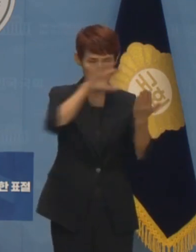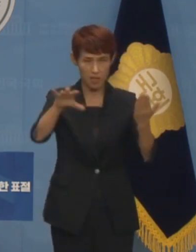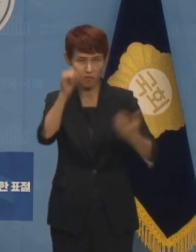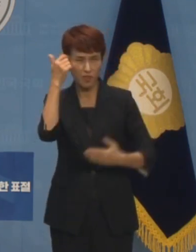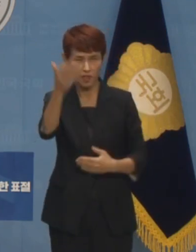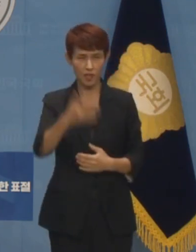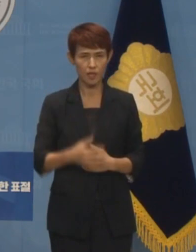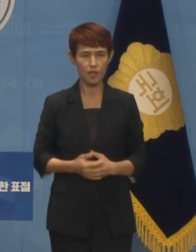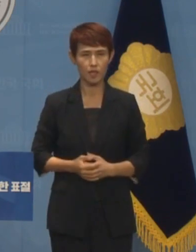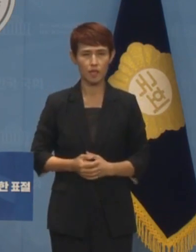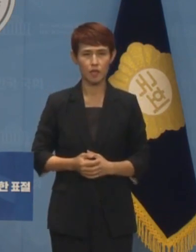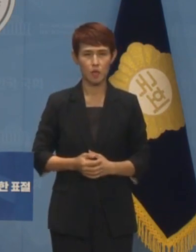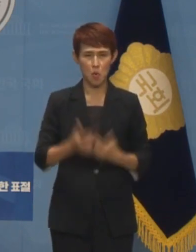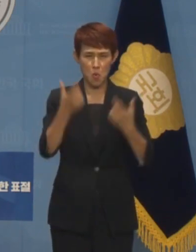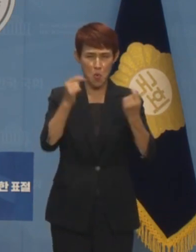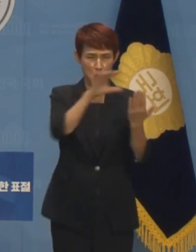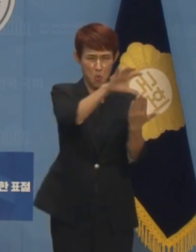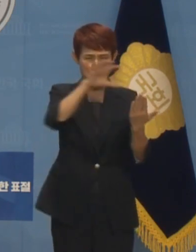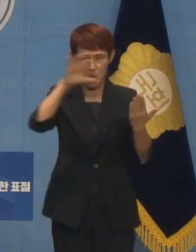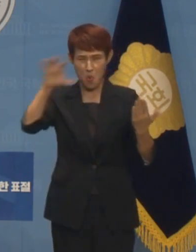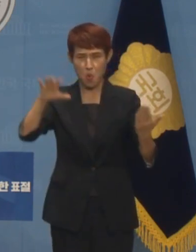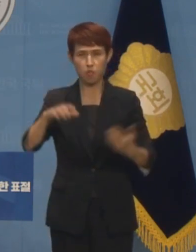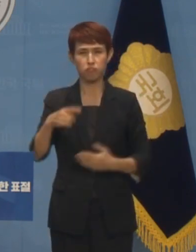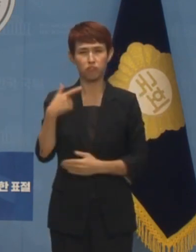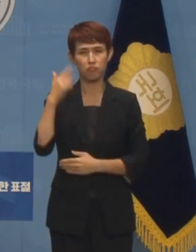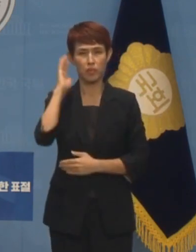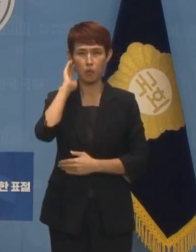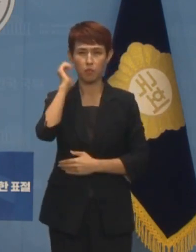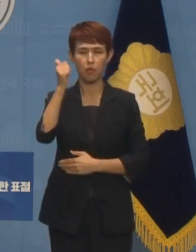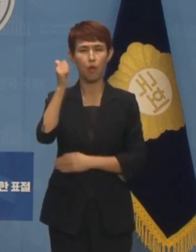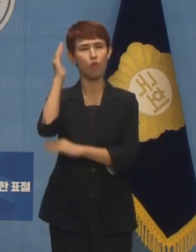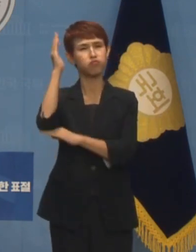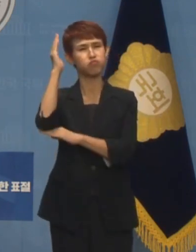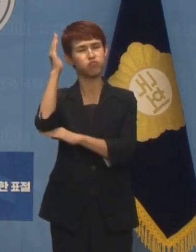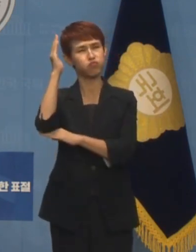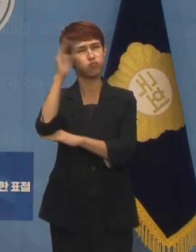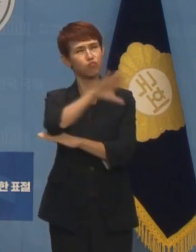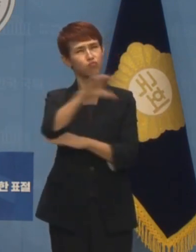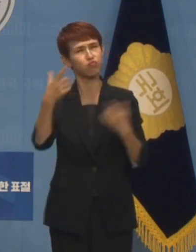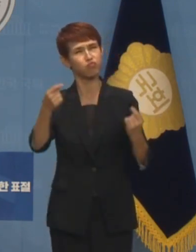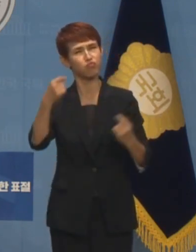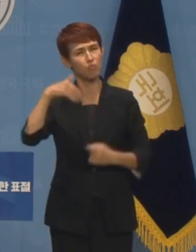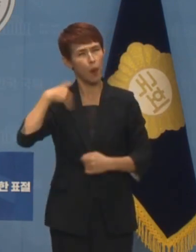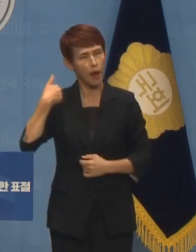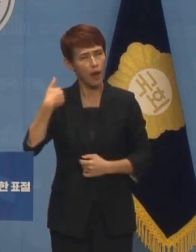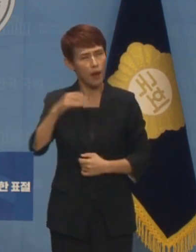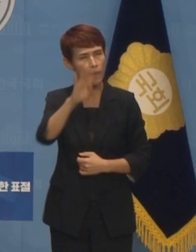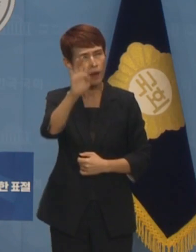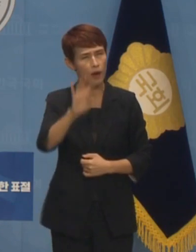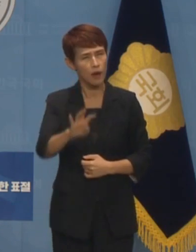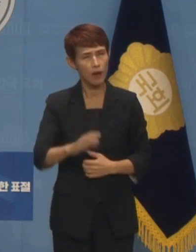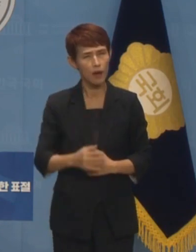기껏 베껴 쓰고도 베껴 쓴지도 모르는 바로 그런 상태 아닌지 묻고자 합니다.